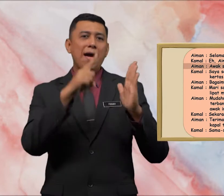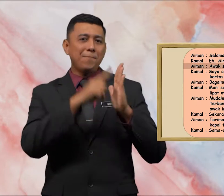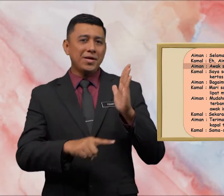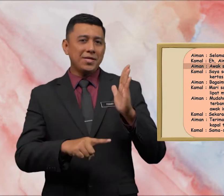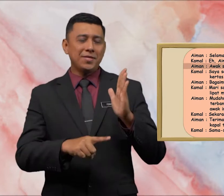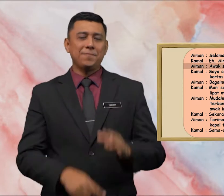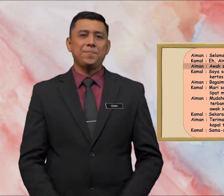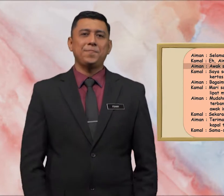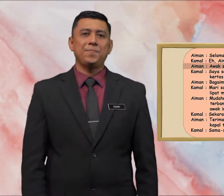apa?